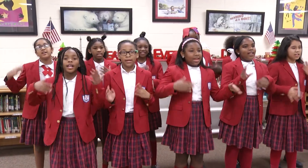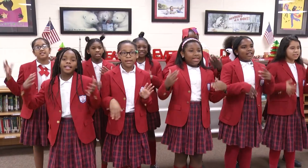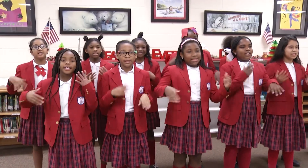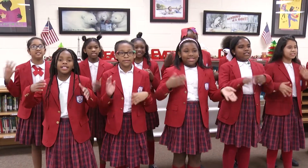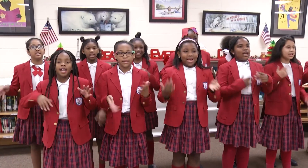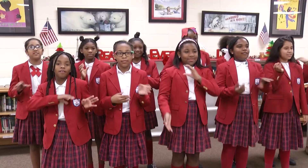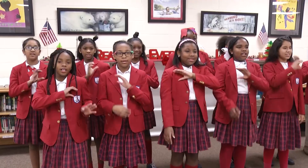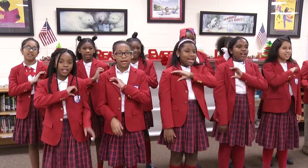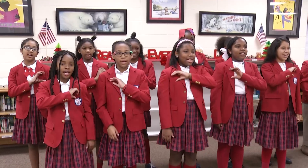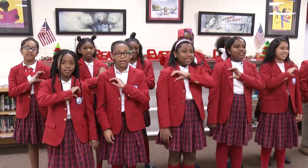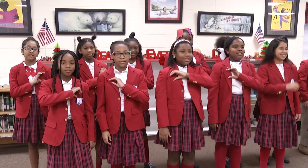Feliz Navidad.